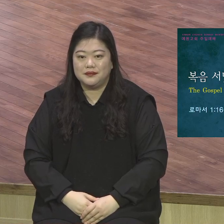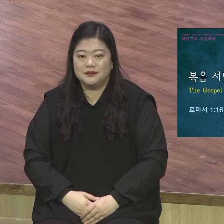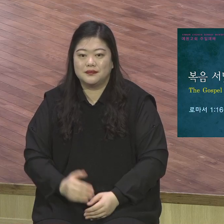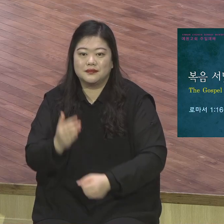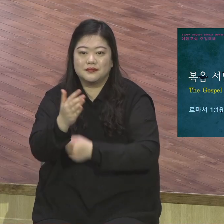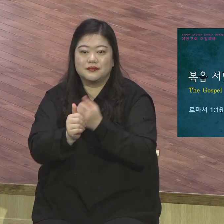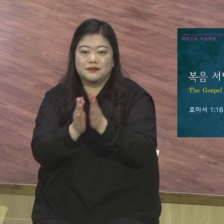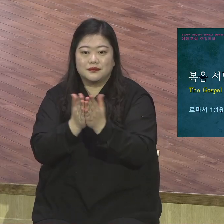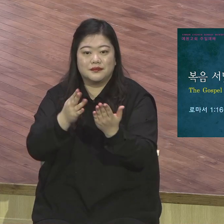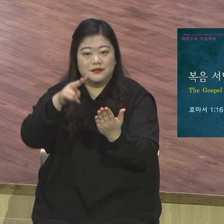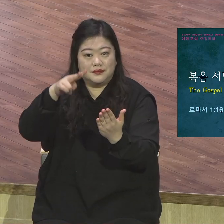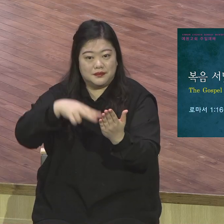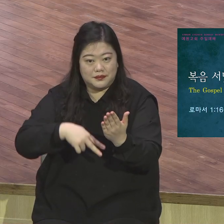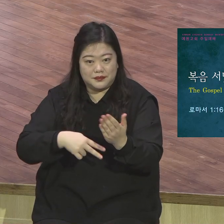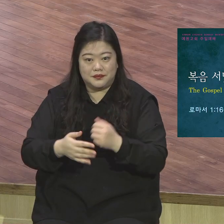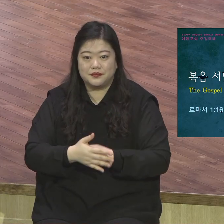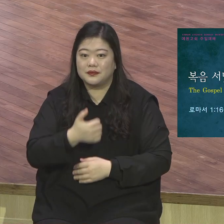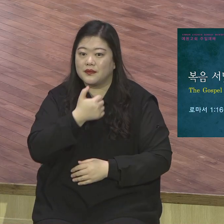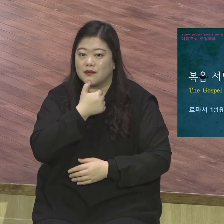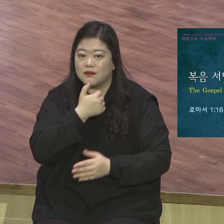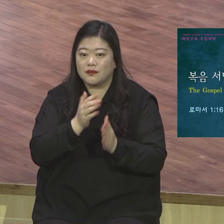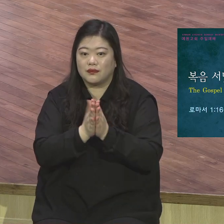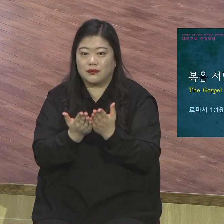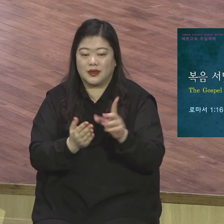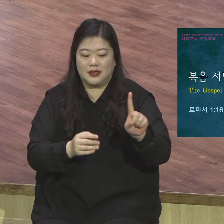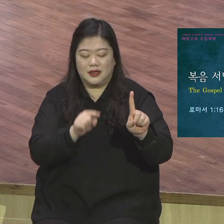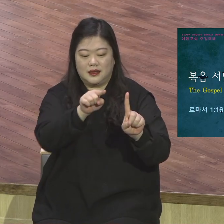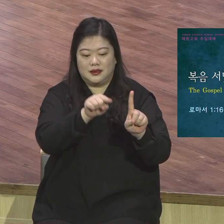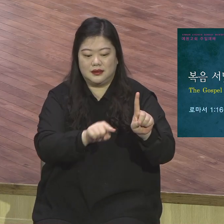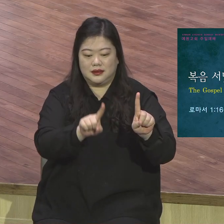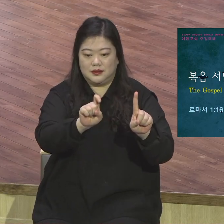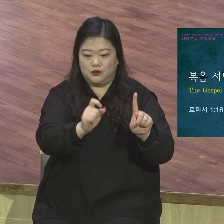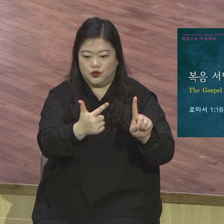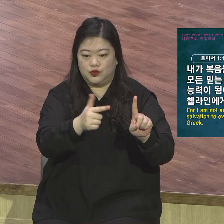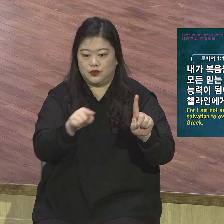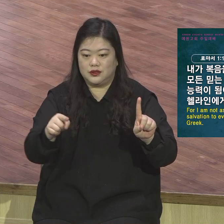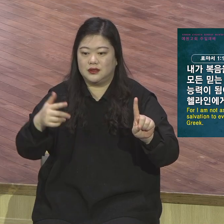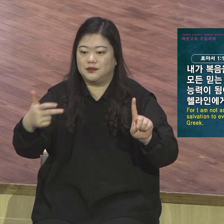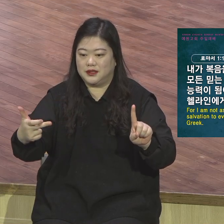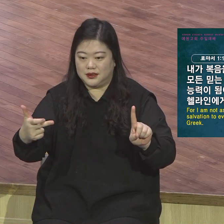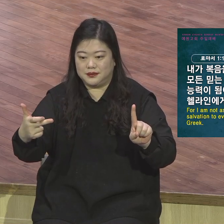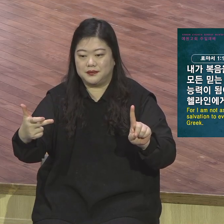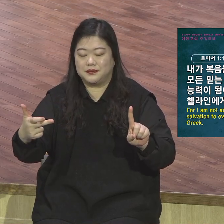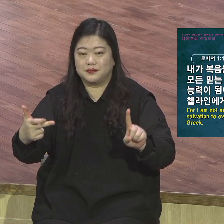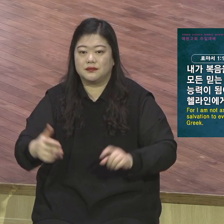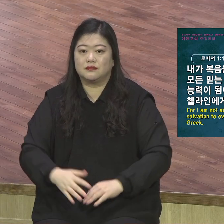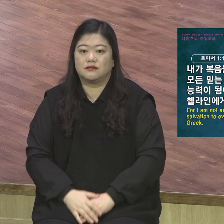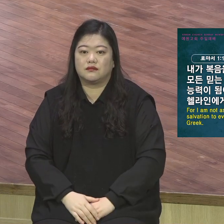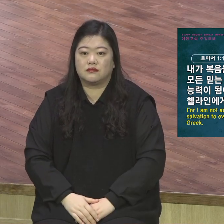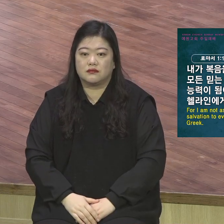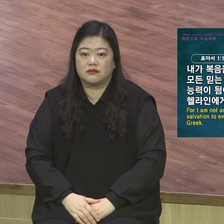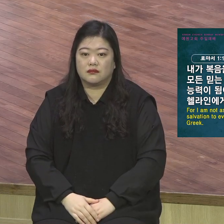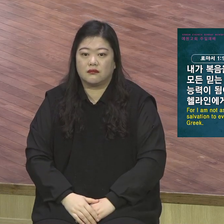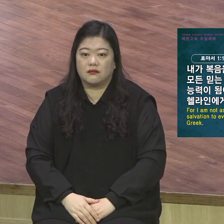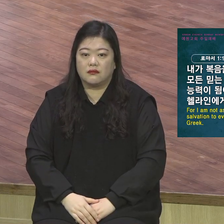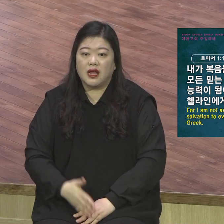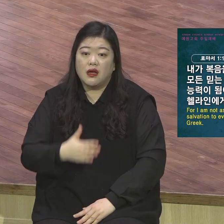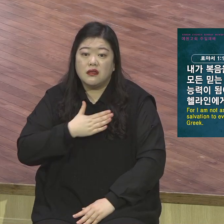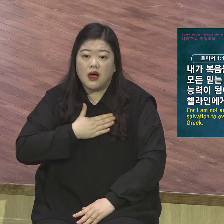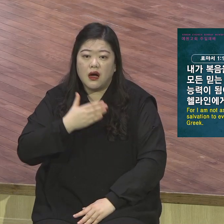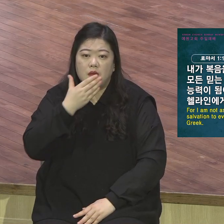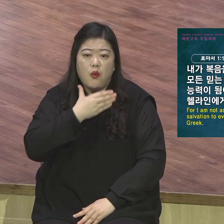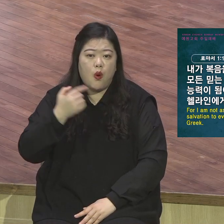성취될 하나님 말씀은 로마서 1장 16절에서 17절 말씀입니다. 내가 복음을